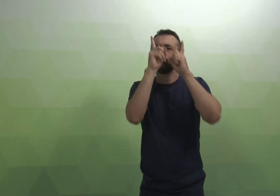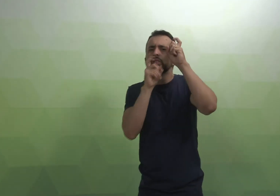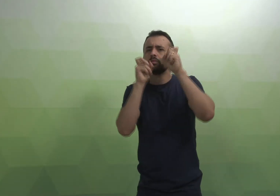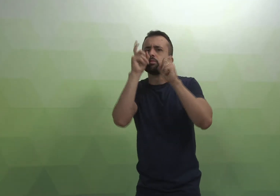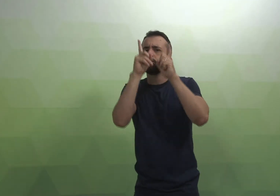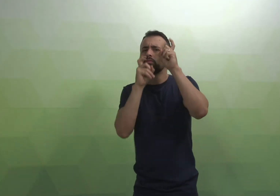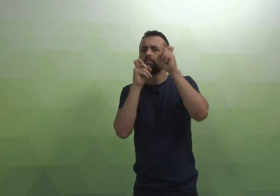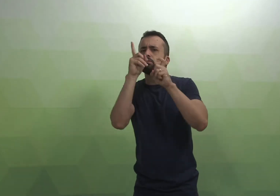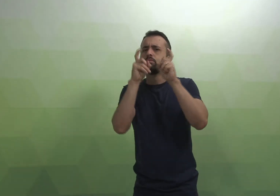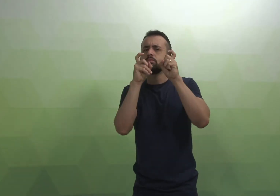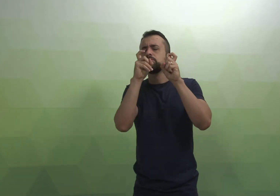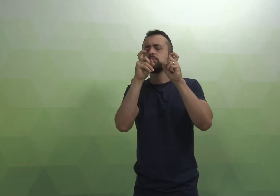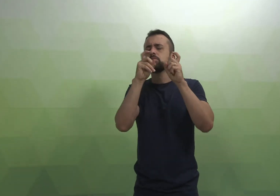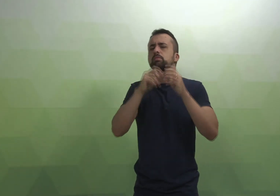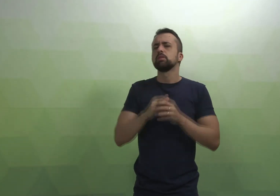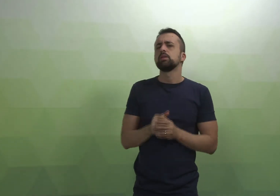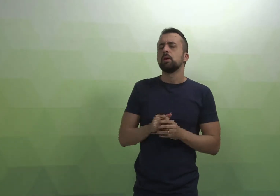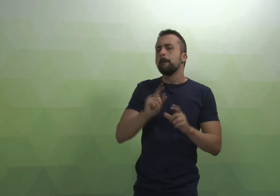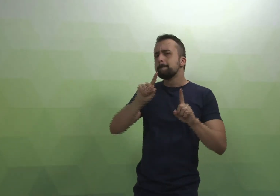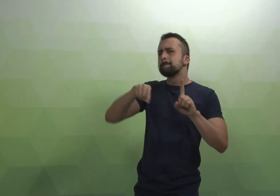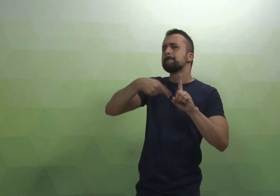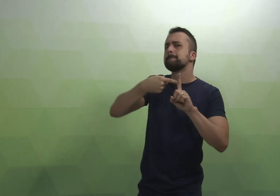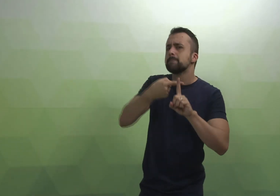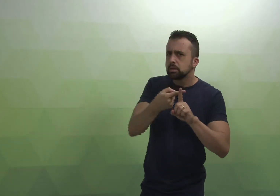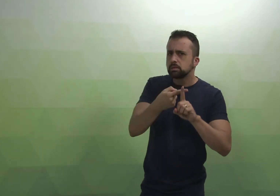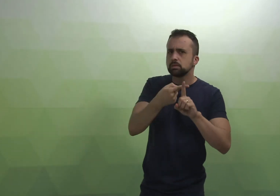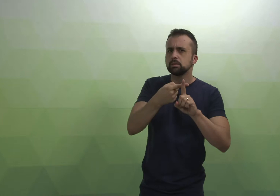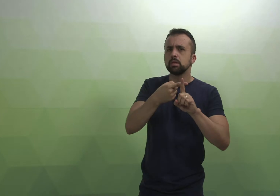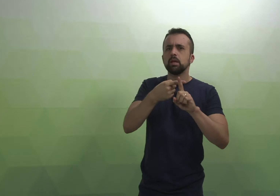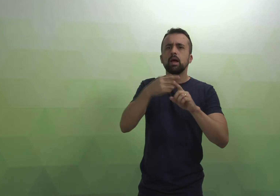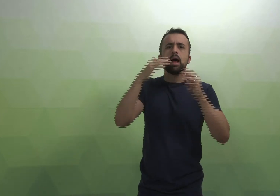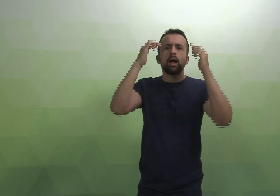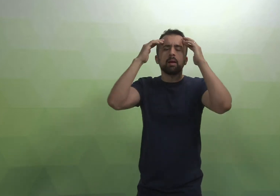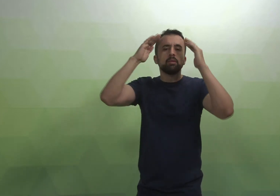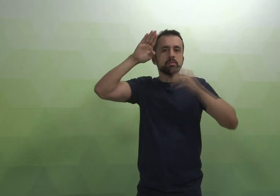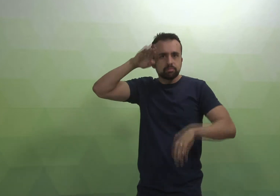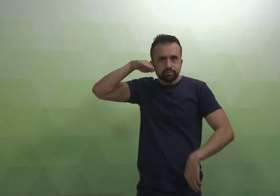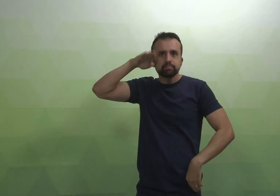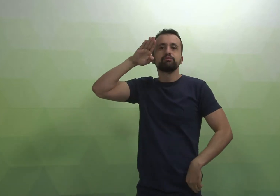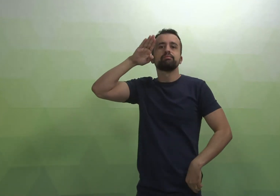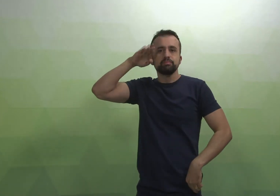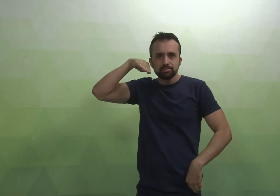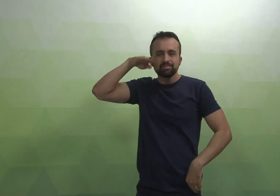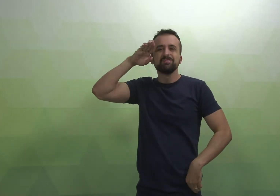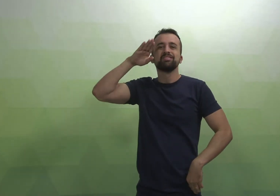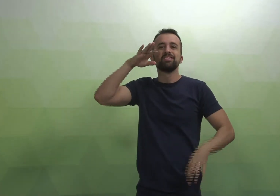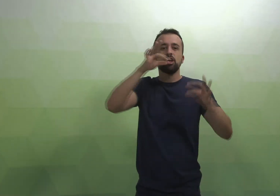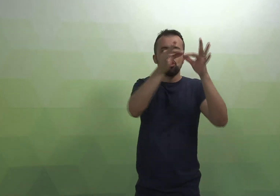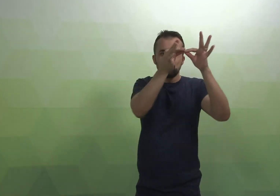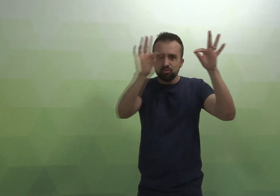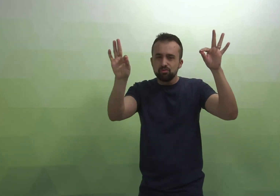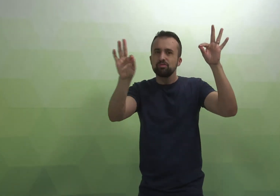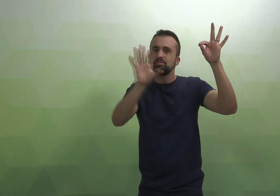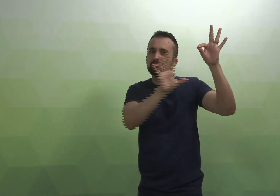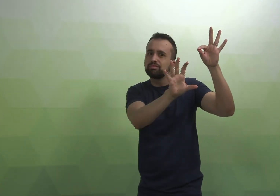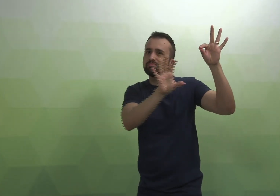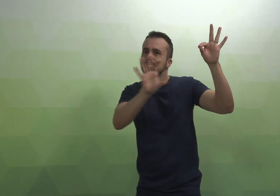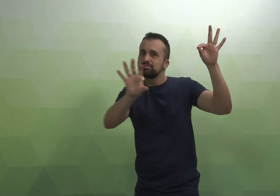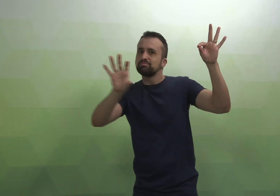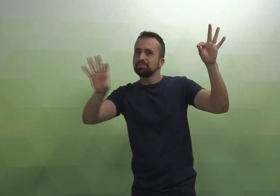Assim, a expressão não manual e o movimento de cabeça podem ser distribuídos ao